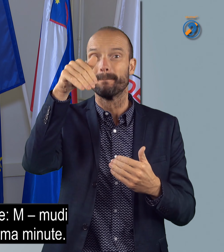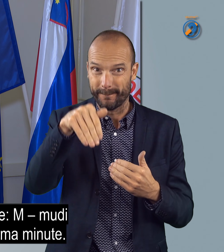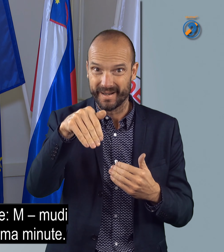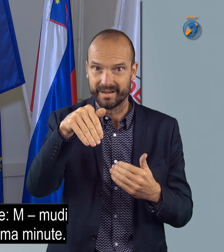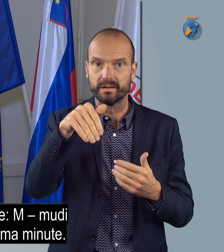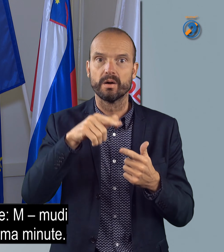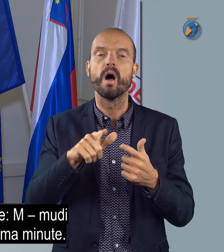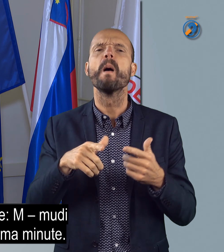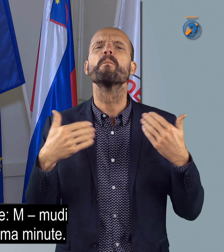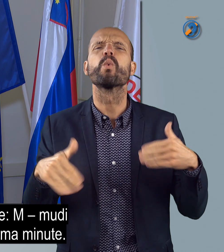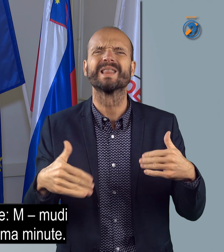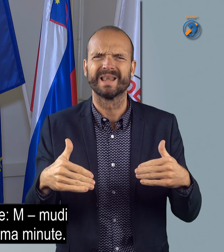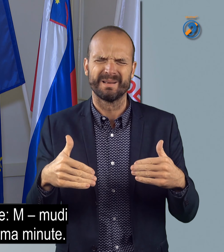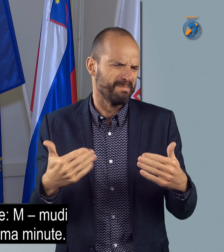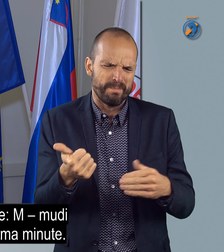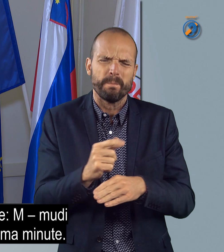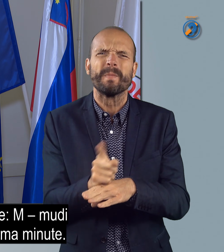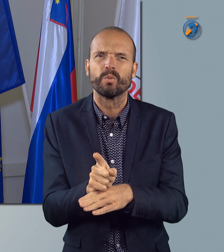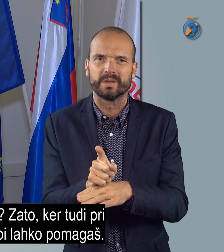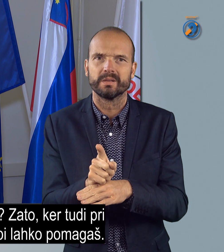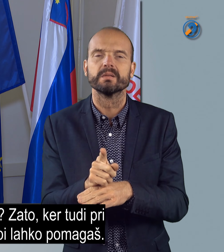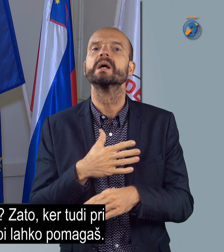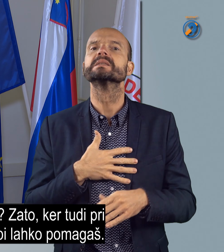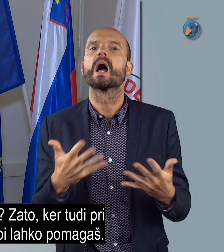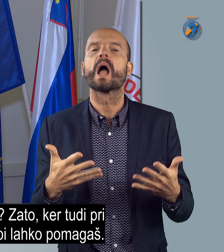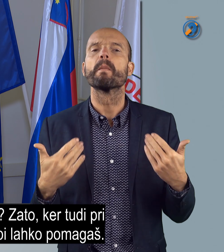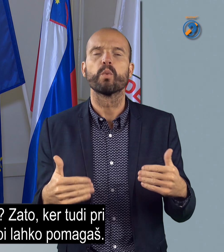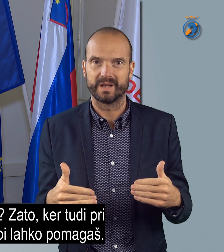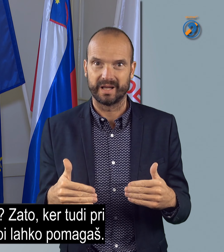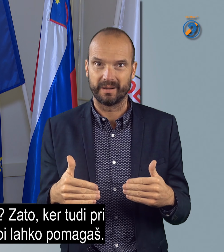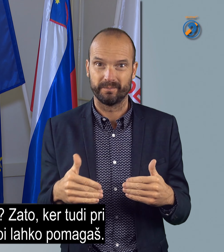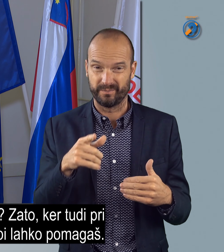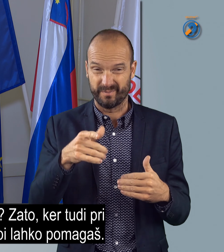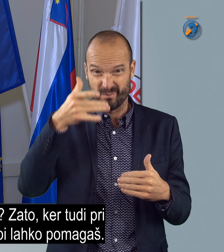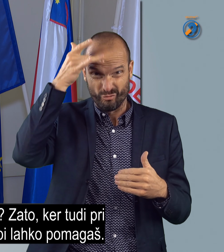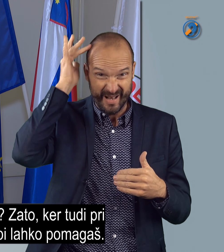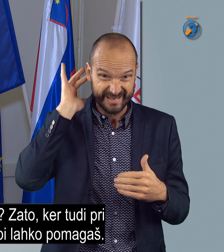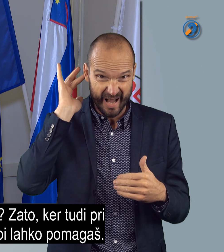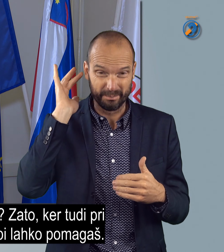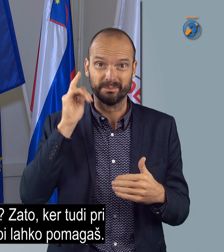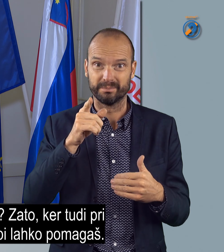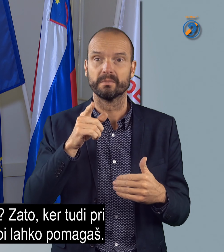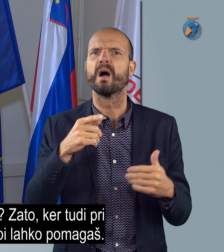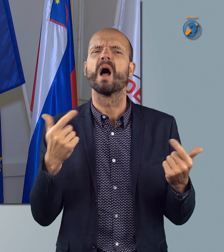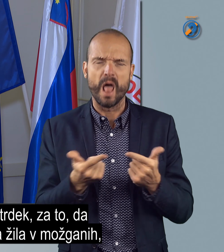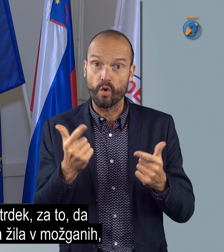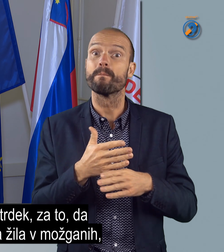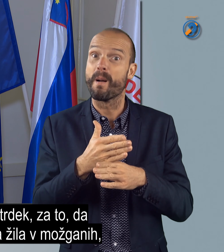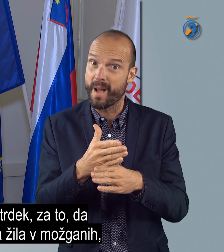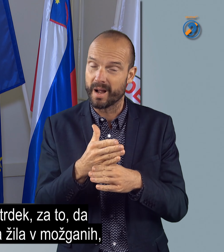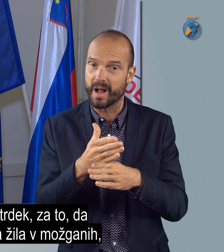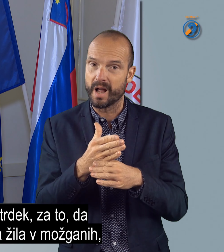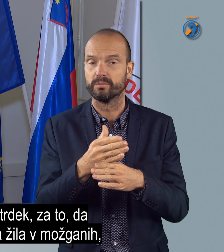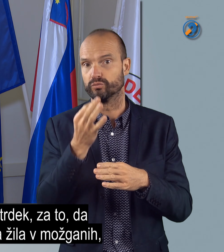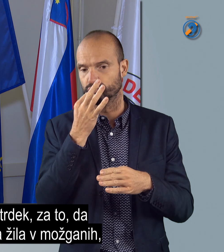zadnja stvar, m, mudi se, oziroma minuta. Zakaj se mudi? Zato, ker tudi pri možganski kapi lahko pomagaš. Če